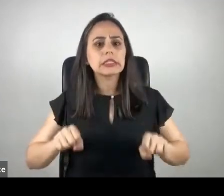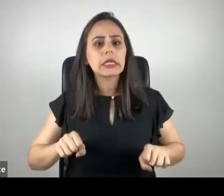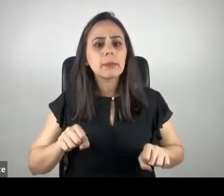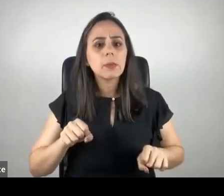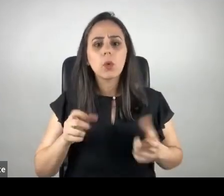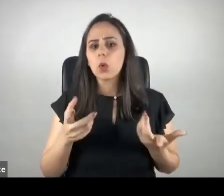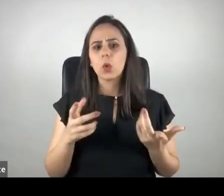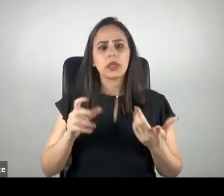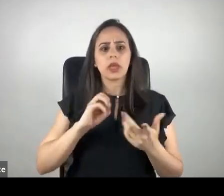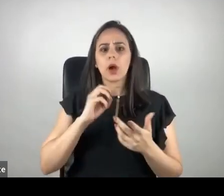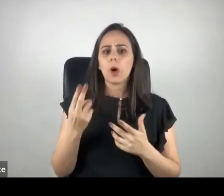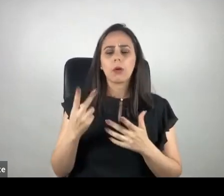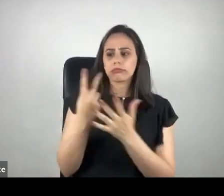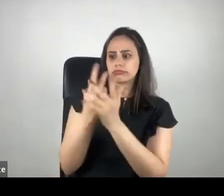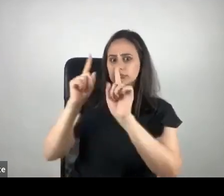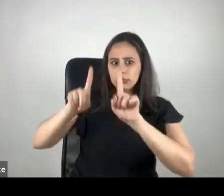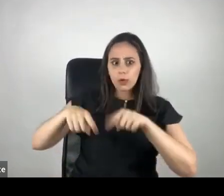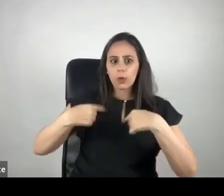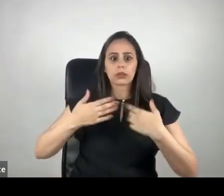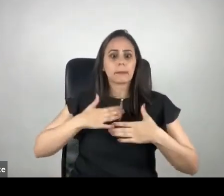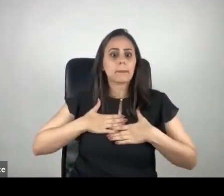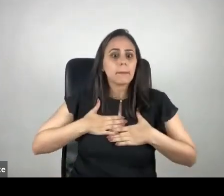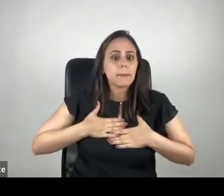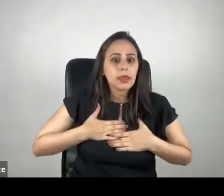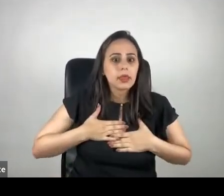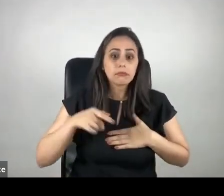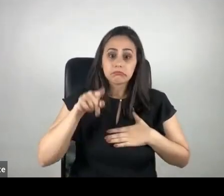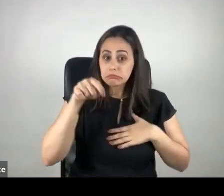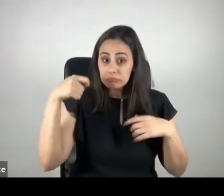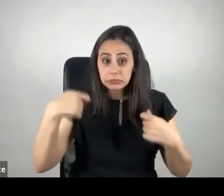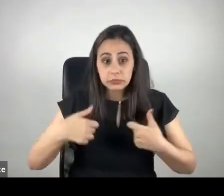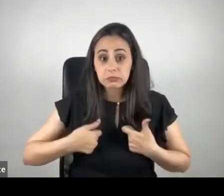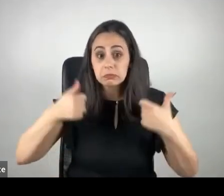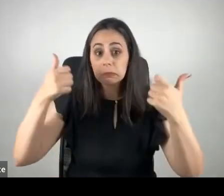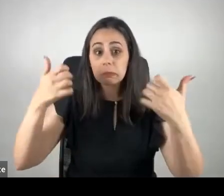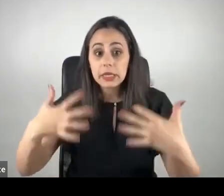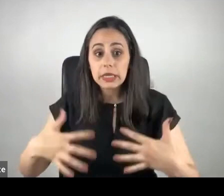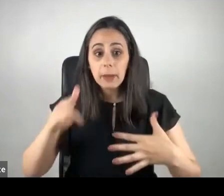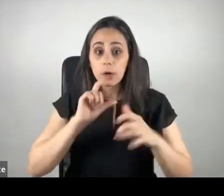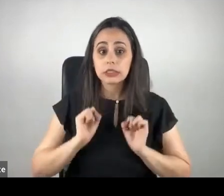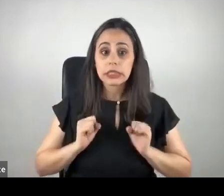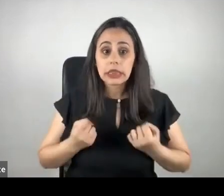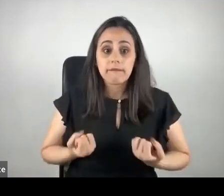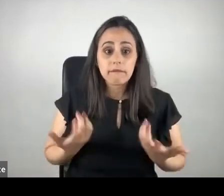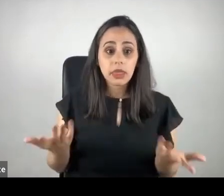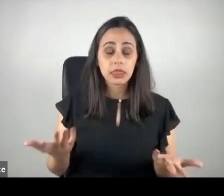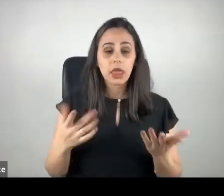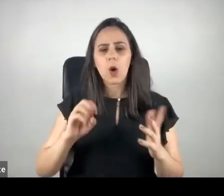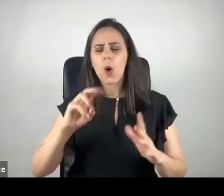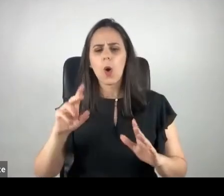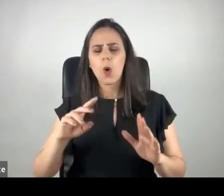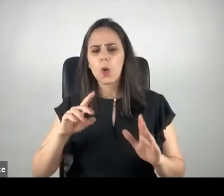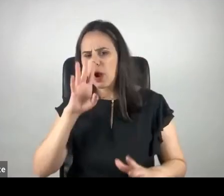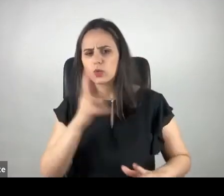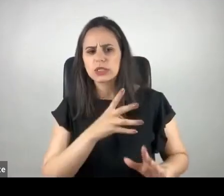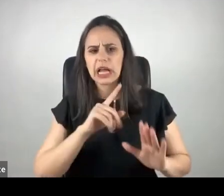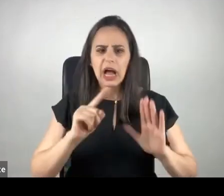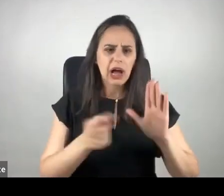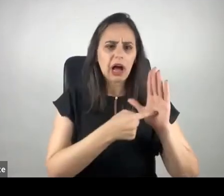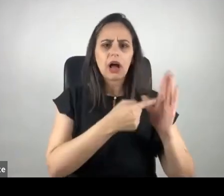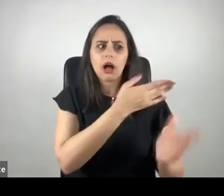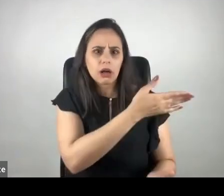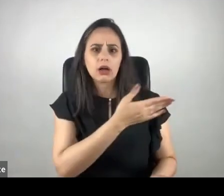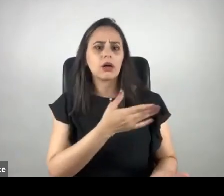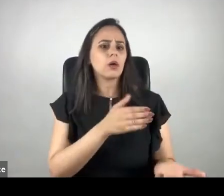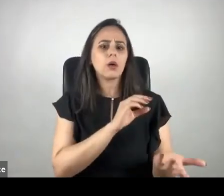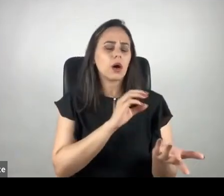como vítima, você precisa se comunicar para poder se defender, acusar ou, né, usar ali